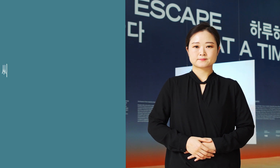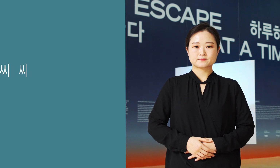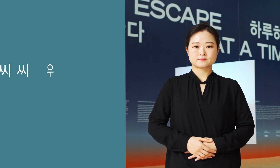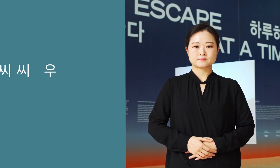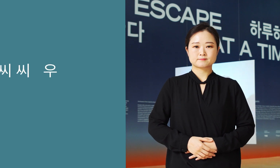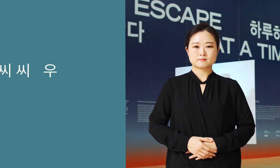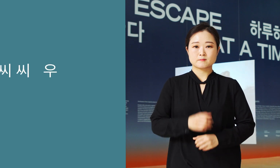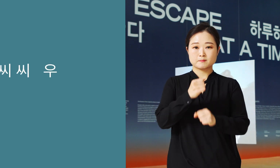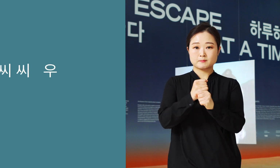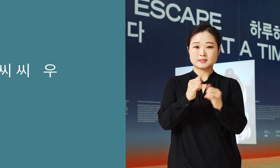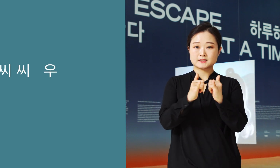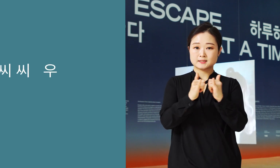CCU